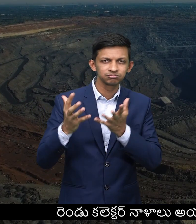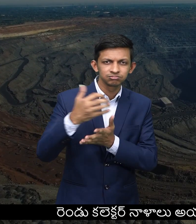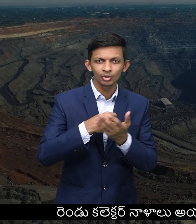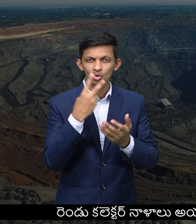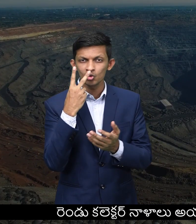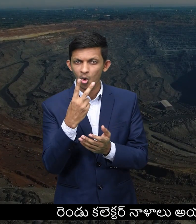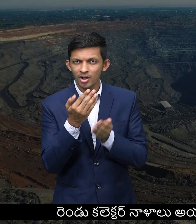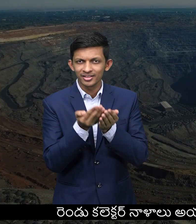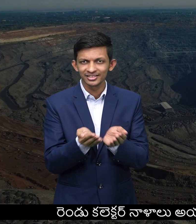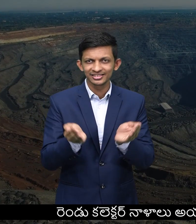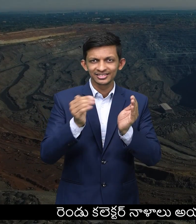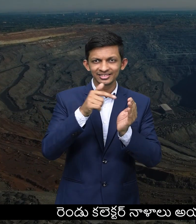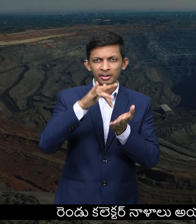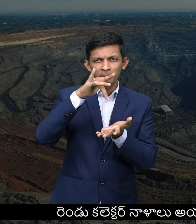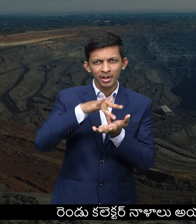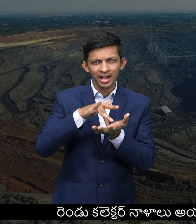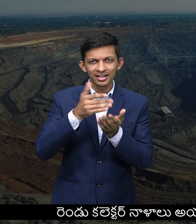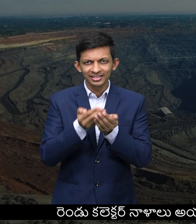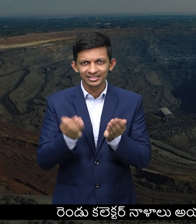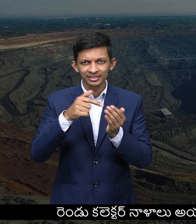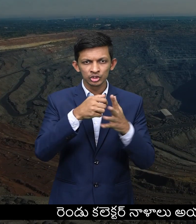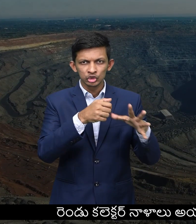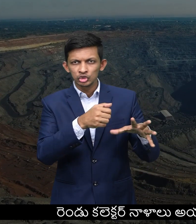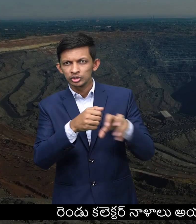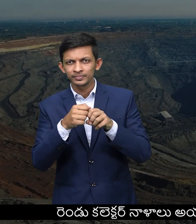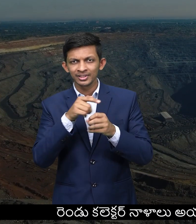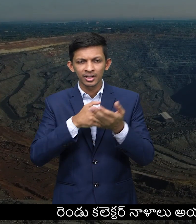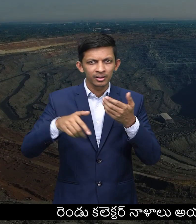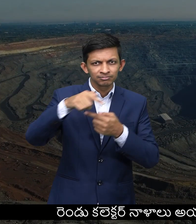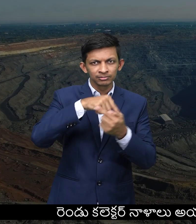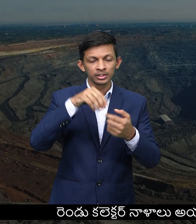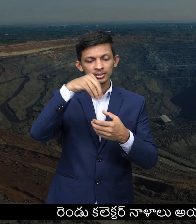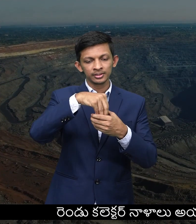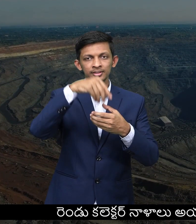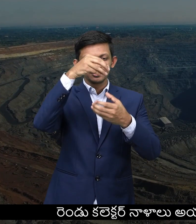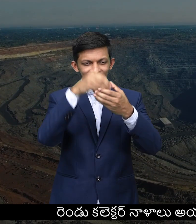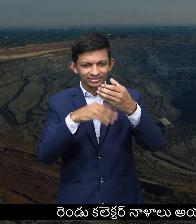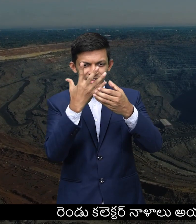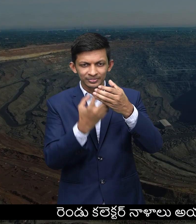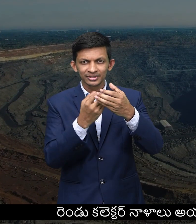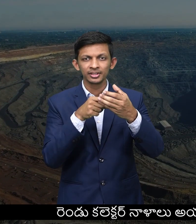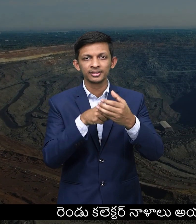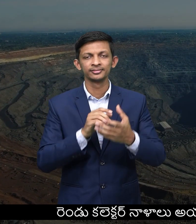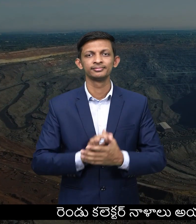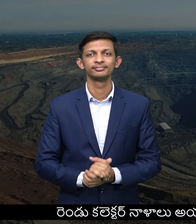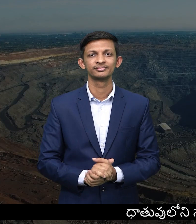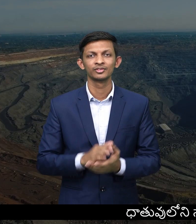2 కలెక్టర్ నాళాలు అయస్కాంత రోలర్ క్రింద ఉంచబడ్డాయి.